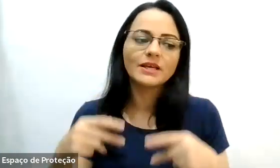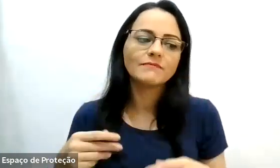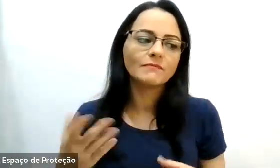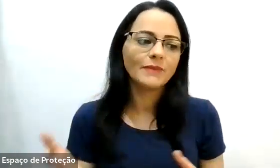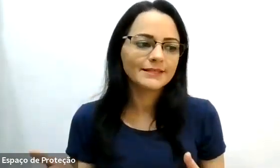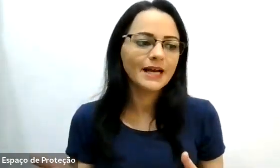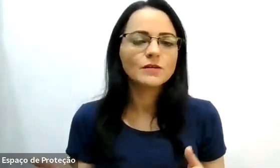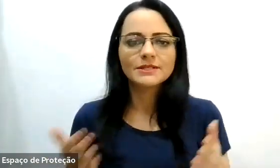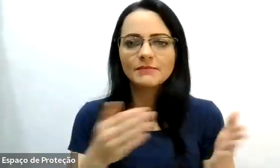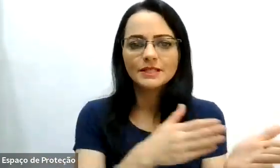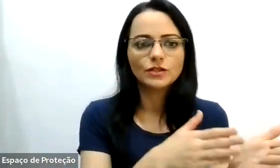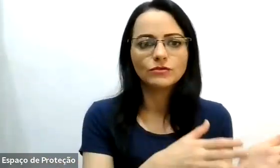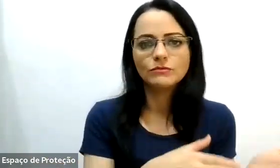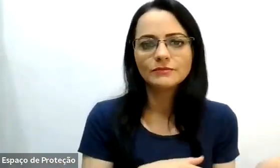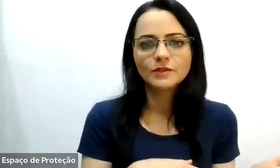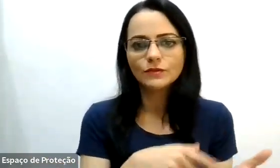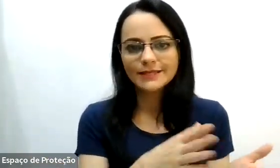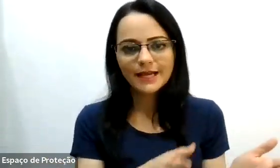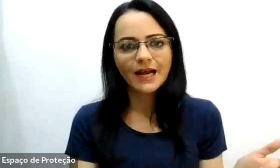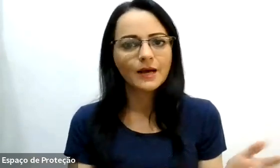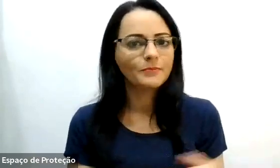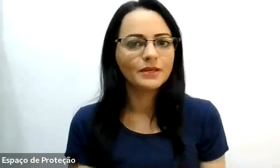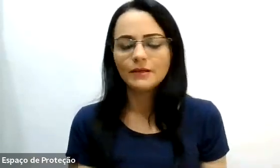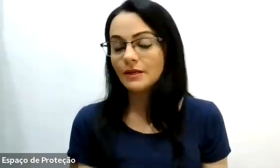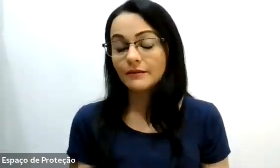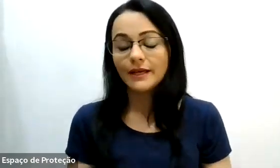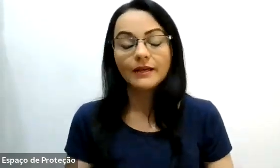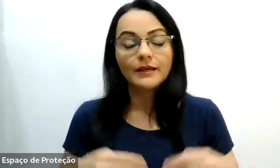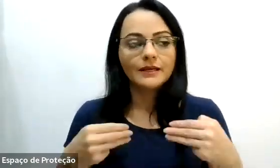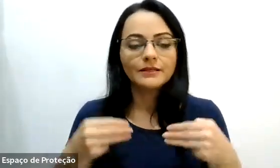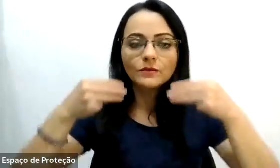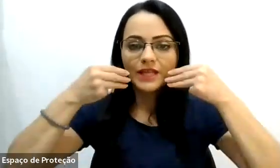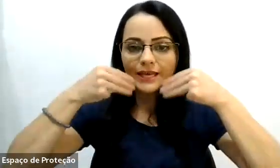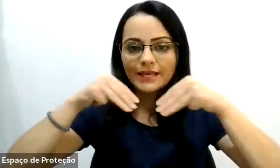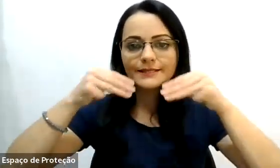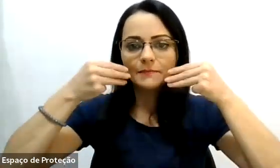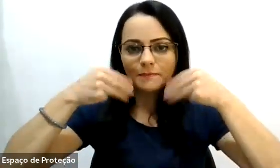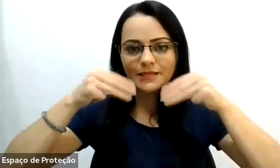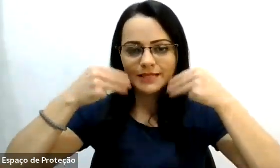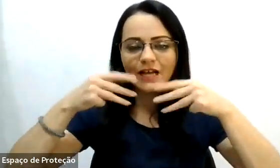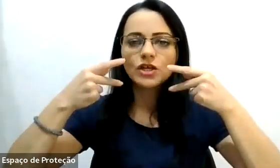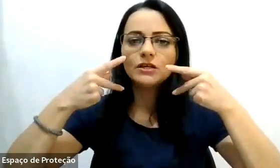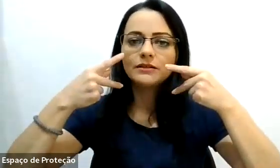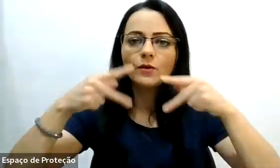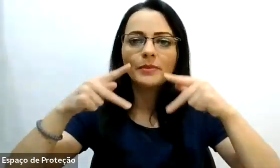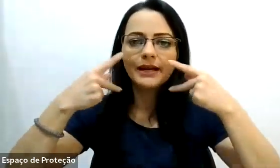Porque mensagem pode ser mensagem no WhatsApp, né? Então tem esse, mensagem, e tem o